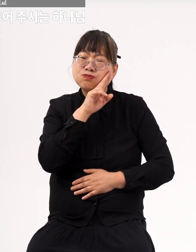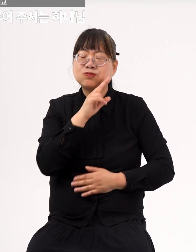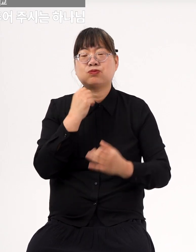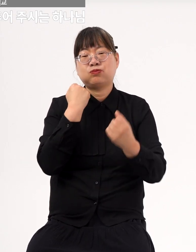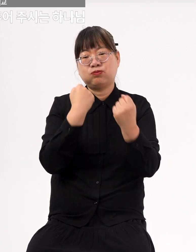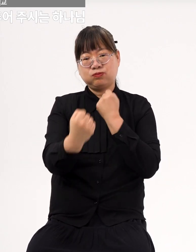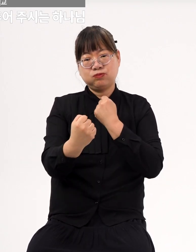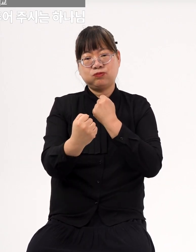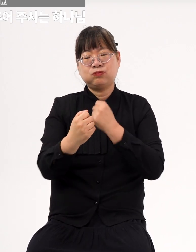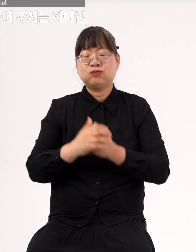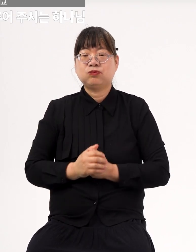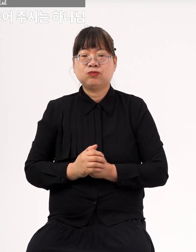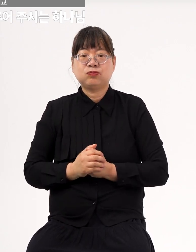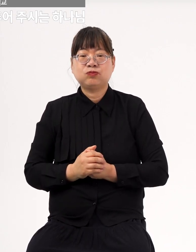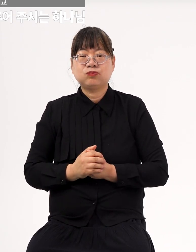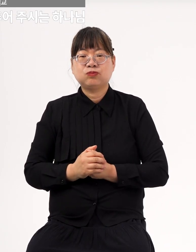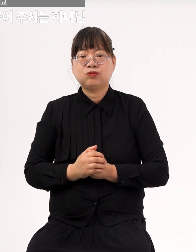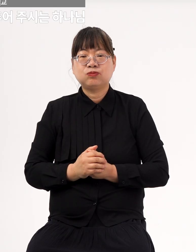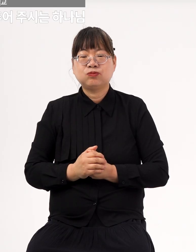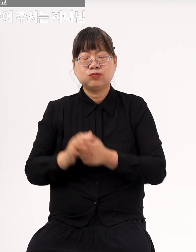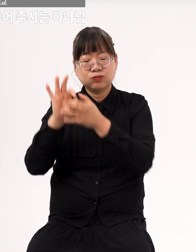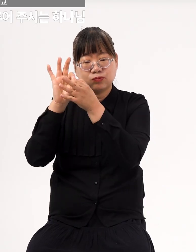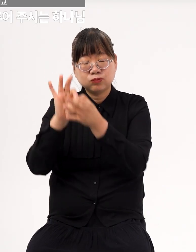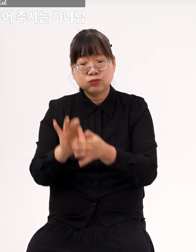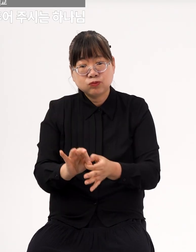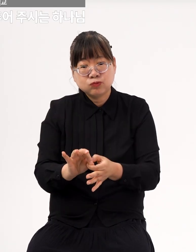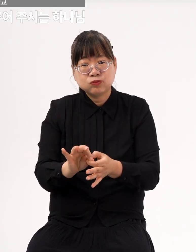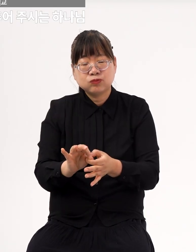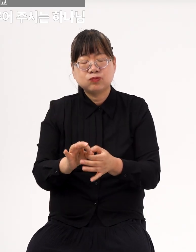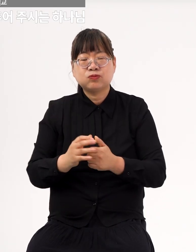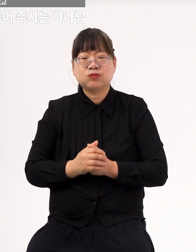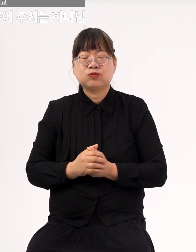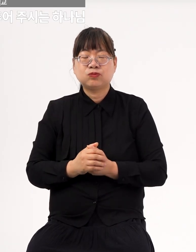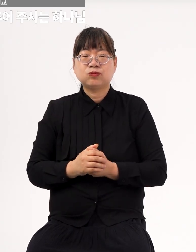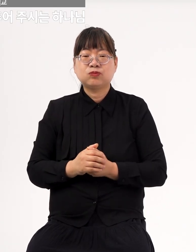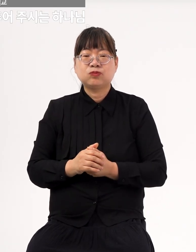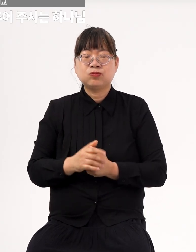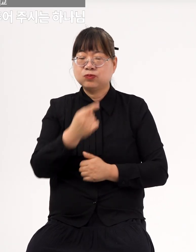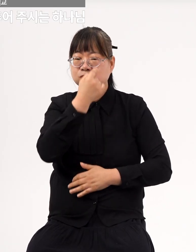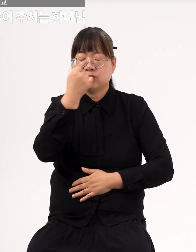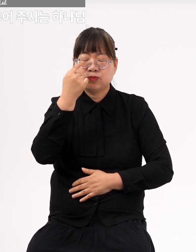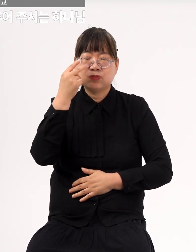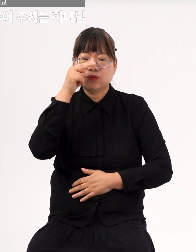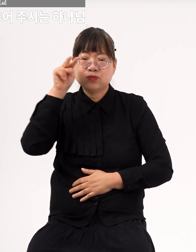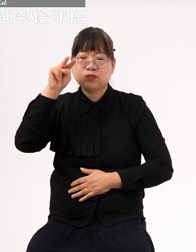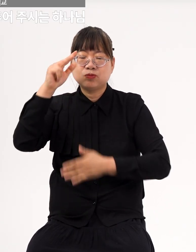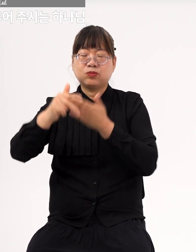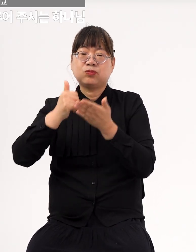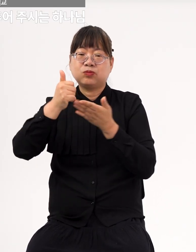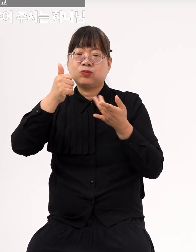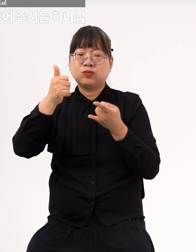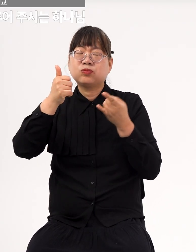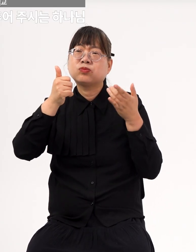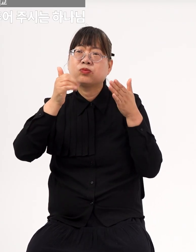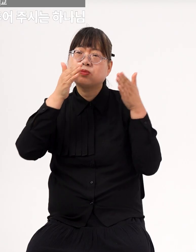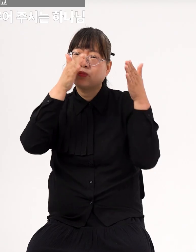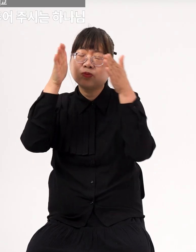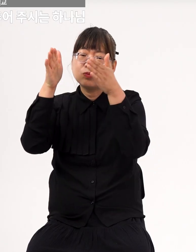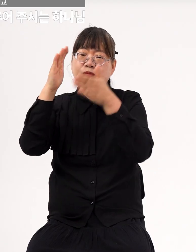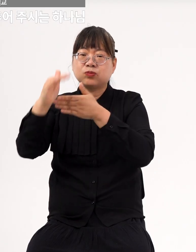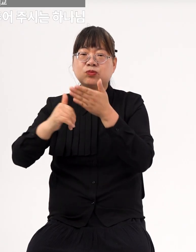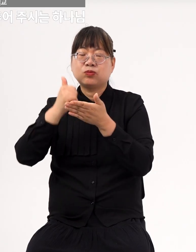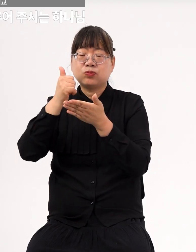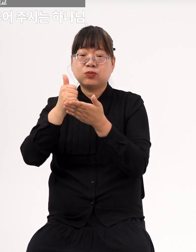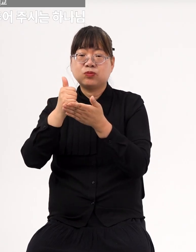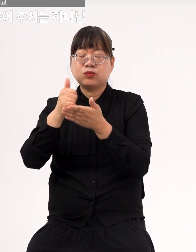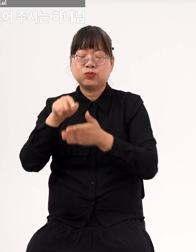그럼에도 불구하고 계속해서 그 시선을 하나님께 두어서